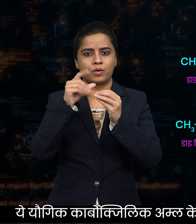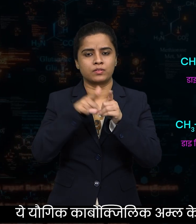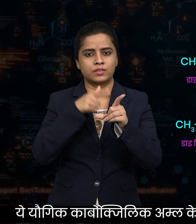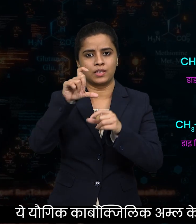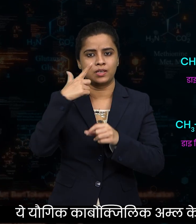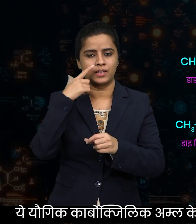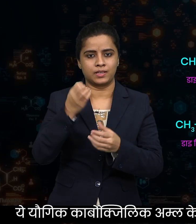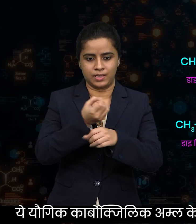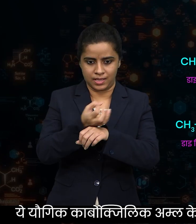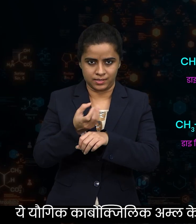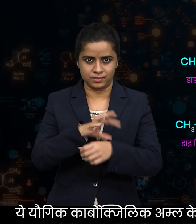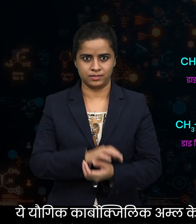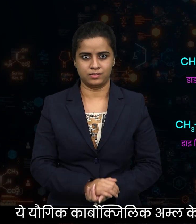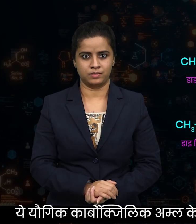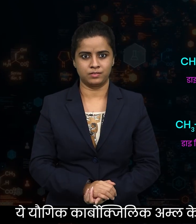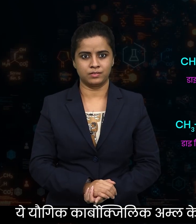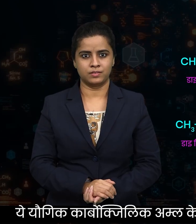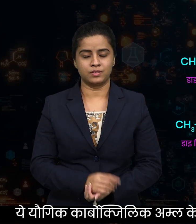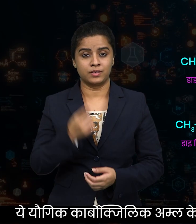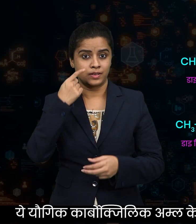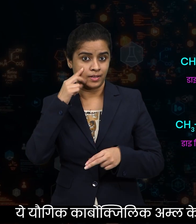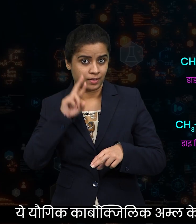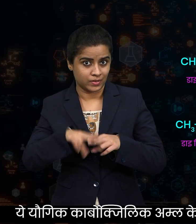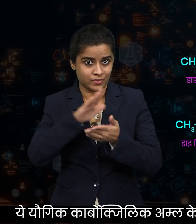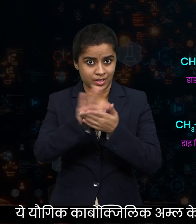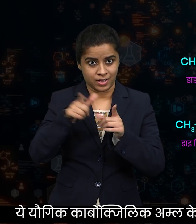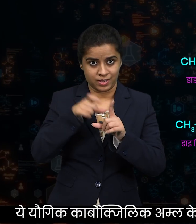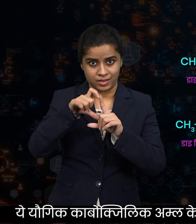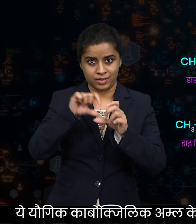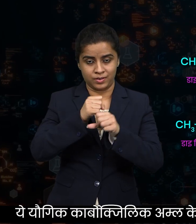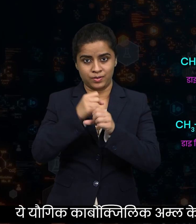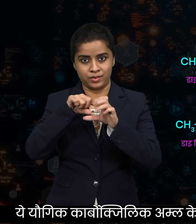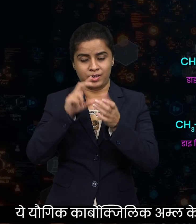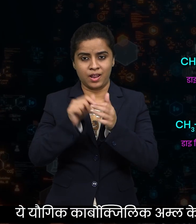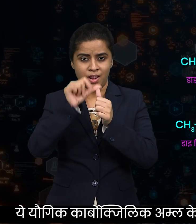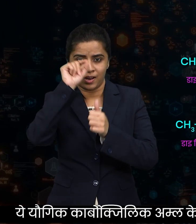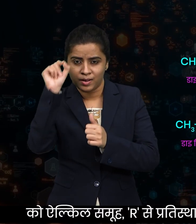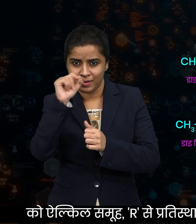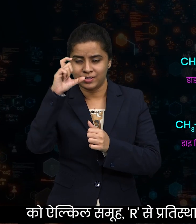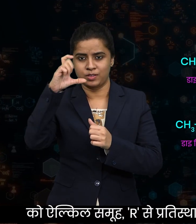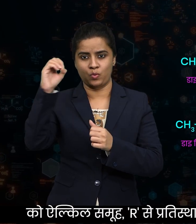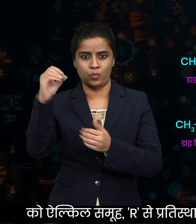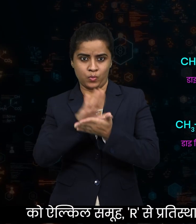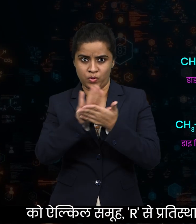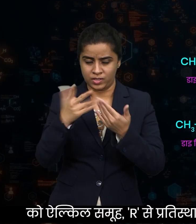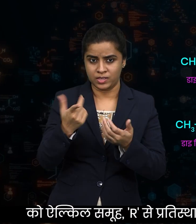व्युत्पादित है। यदि COOH के हाइड्रोजन परमाणु को एल्किल समूह R